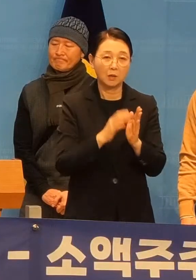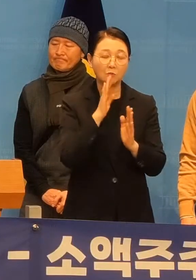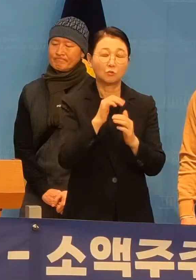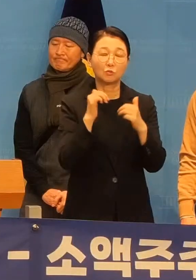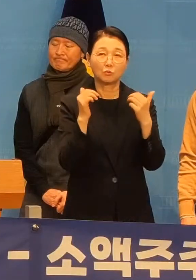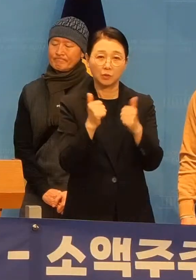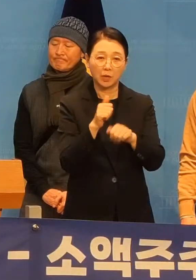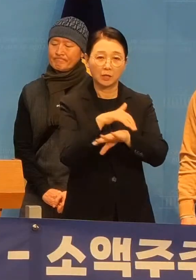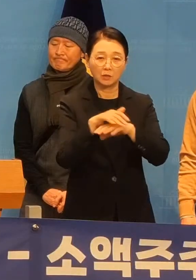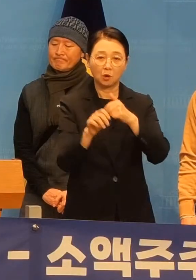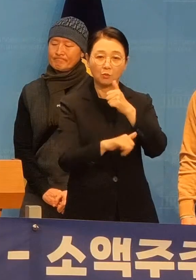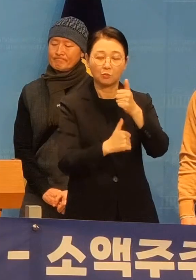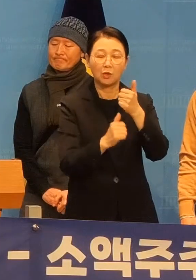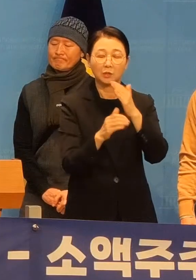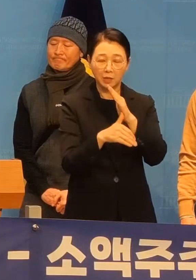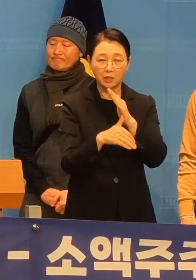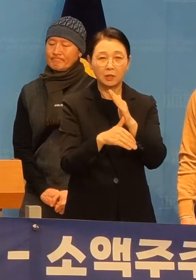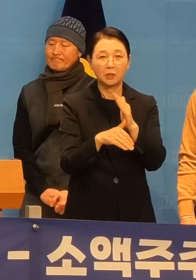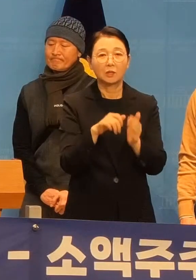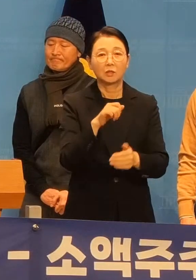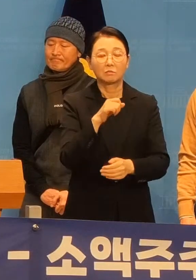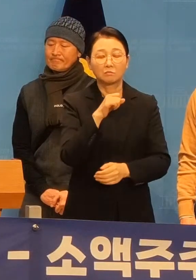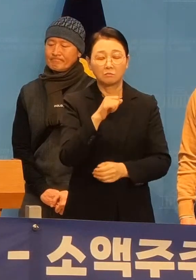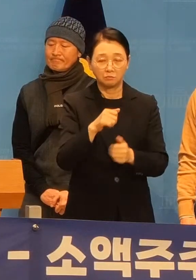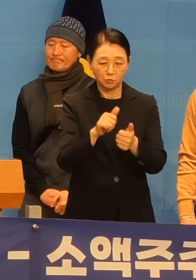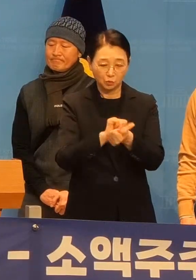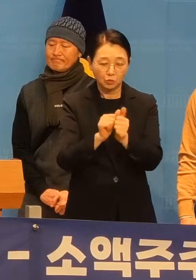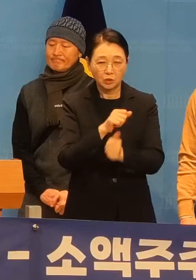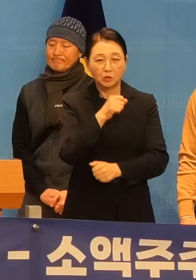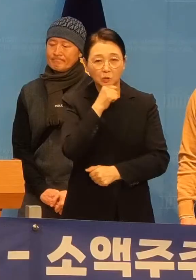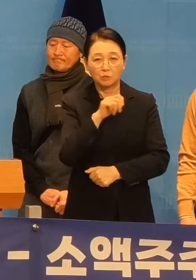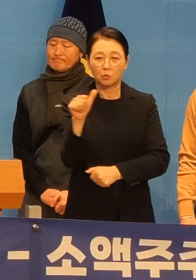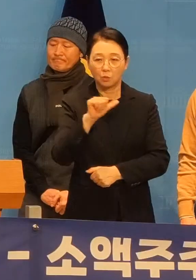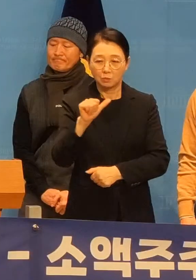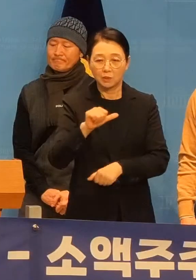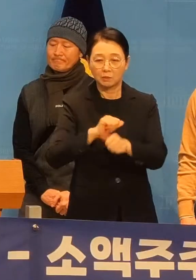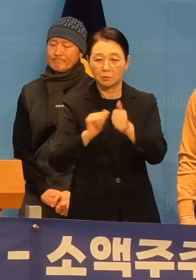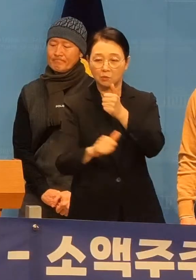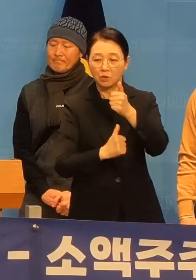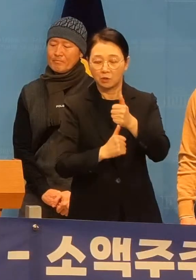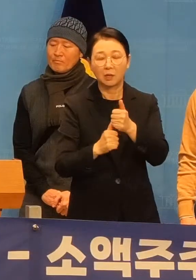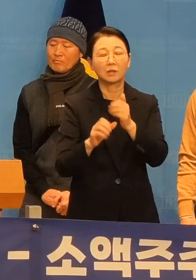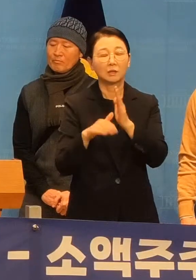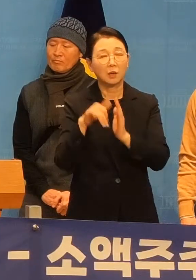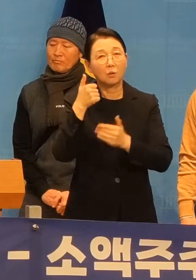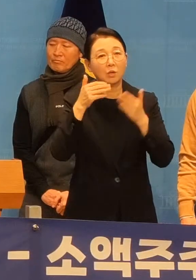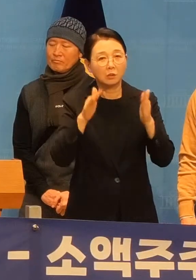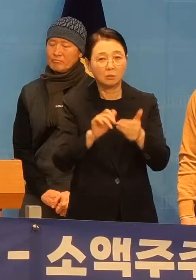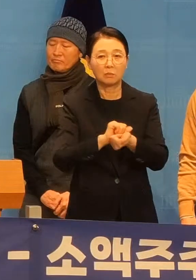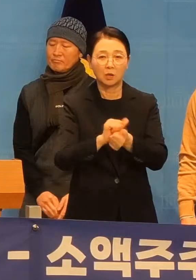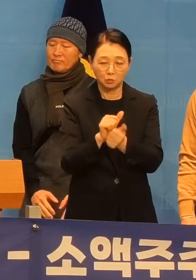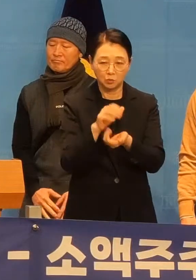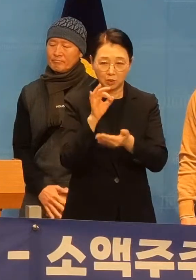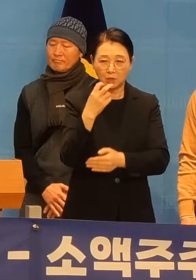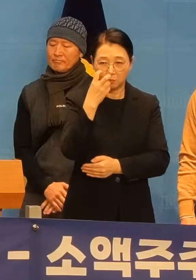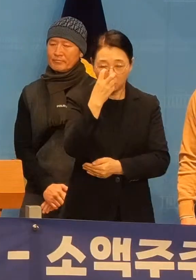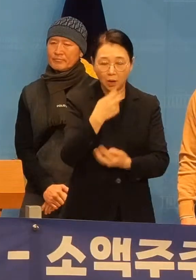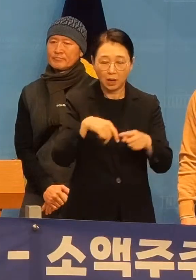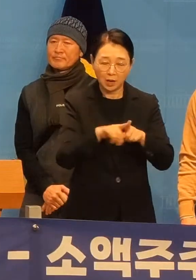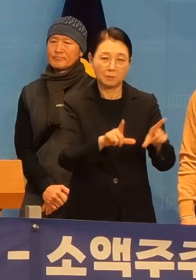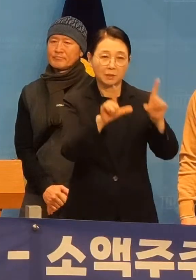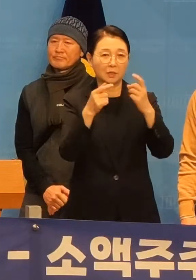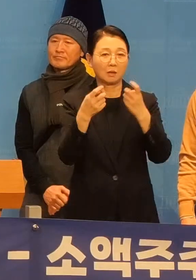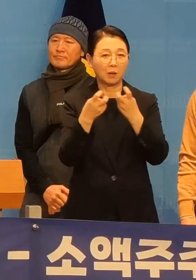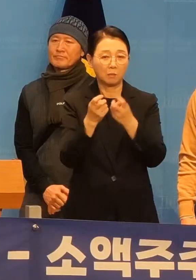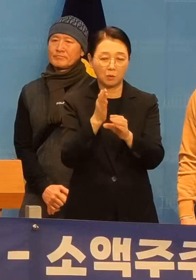소속이면서 코스피 5천 특별위원으로서 저는 지난 5개월 동안 주주가치 보호와 상생을 위해 중재자로서